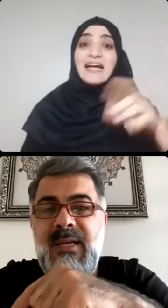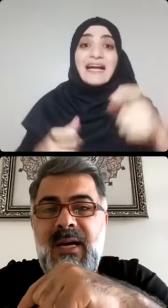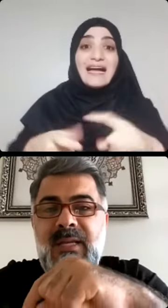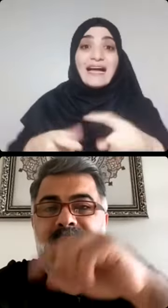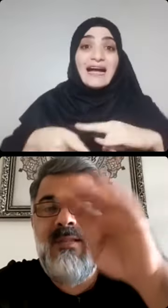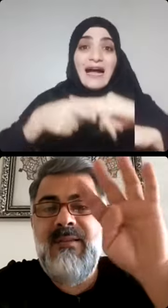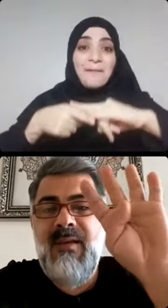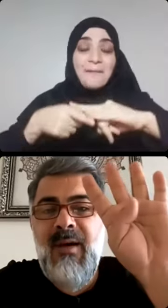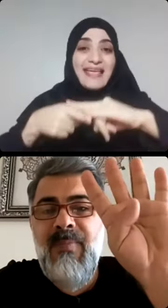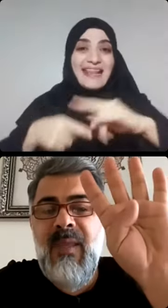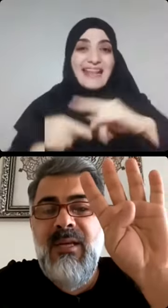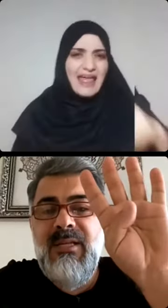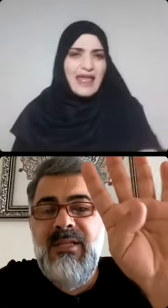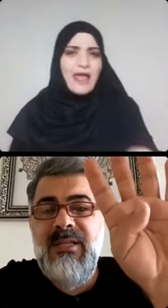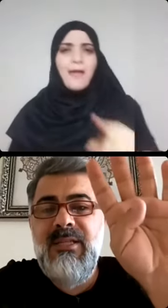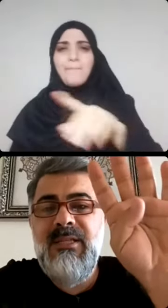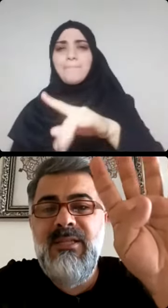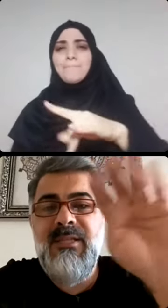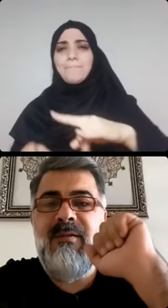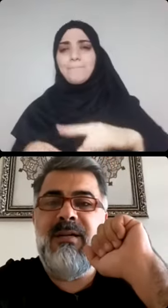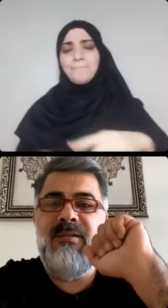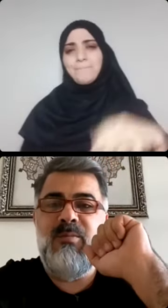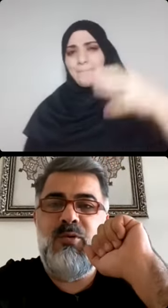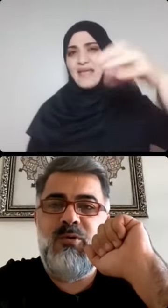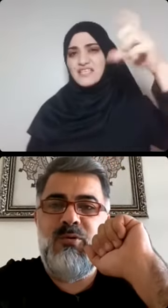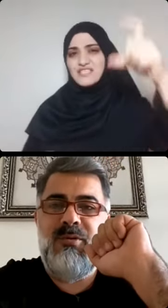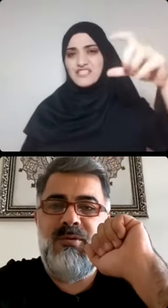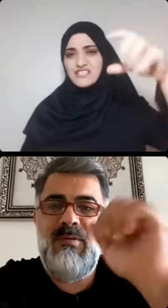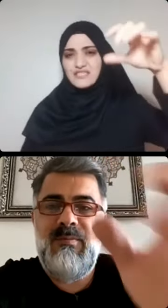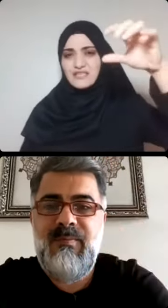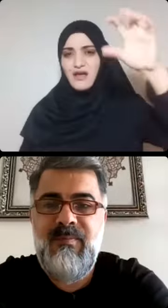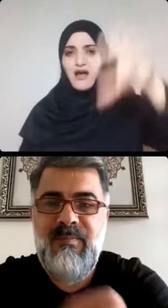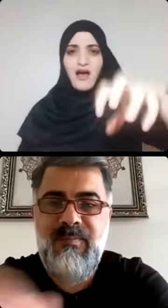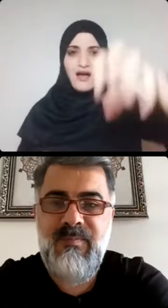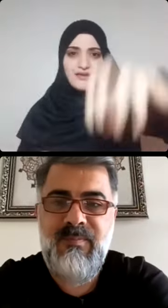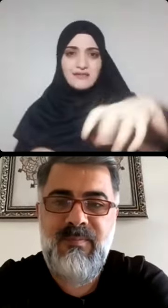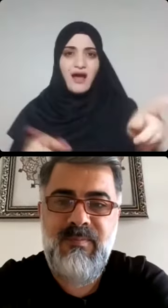Aksa arasında tam 40 yıl vardır buyurdu.